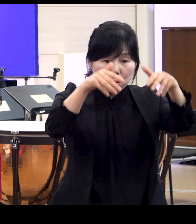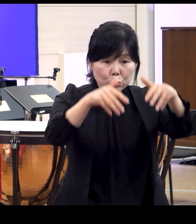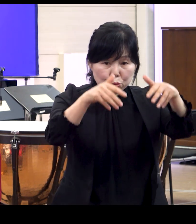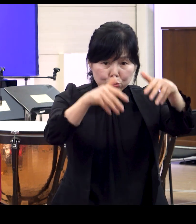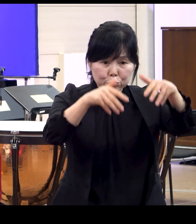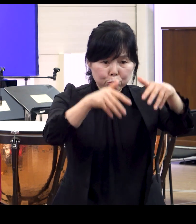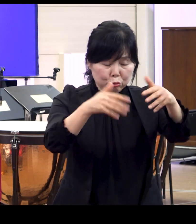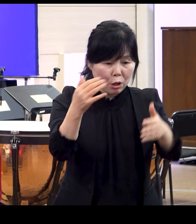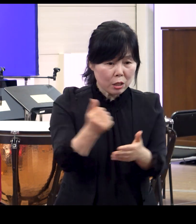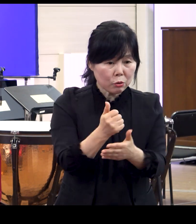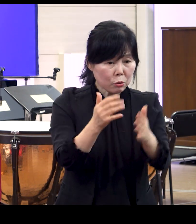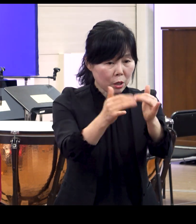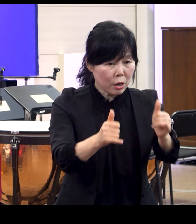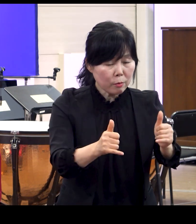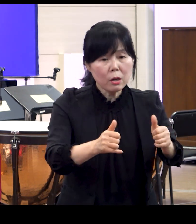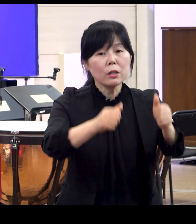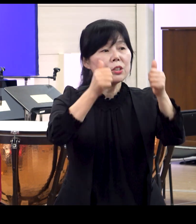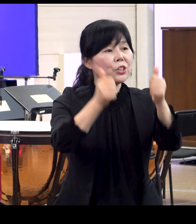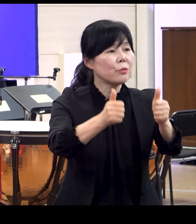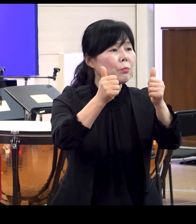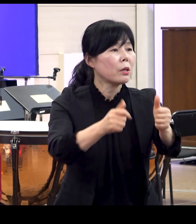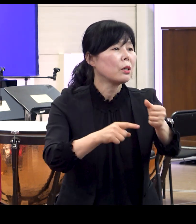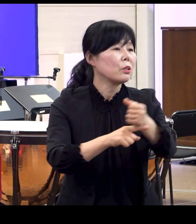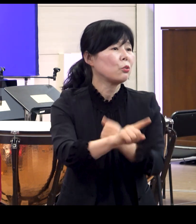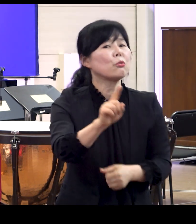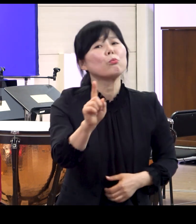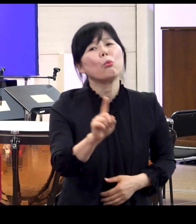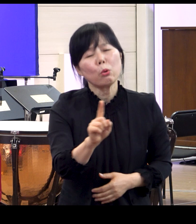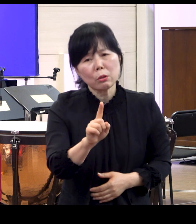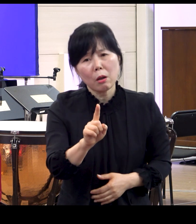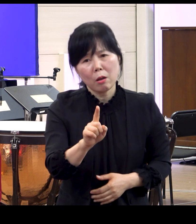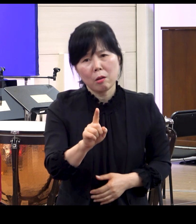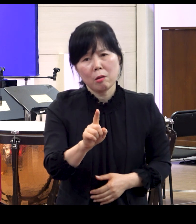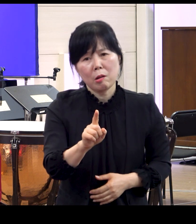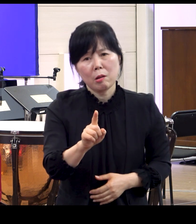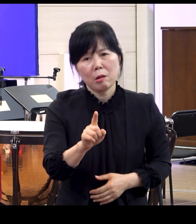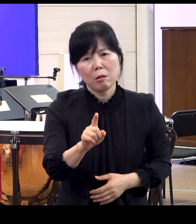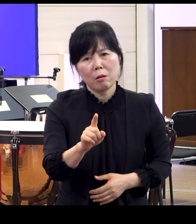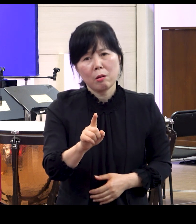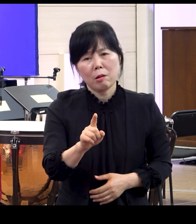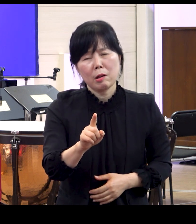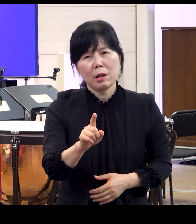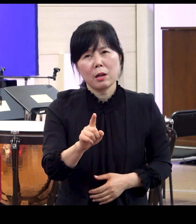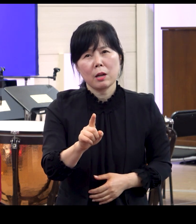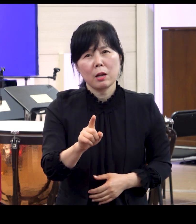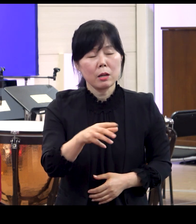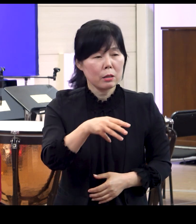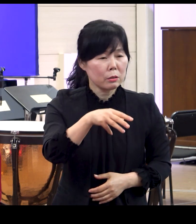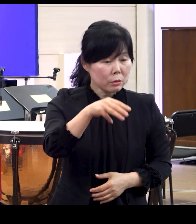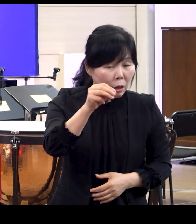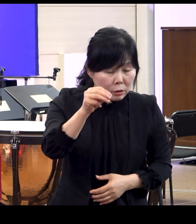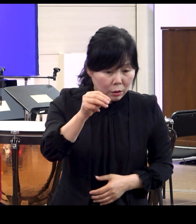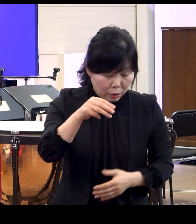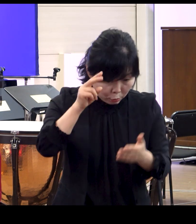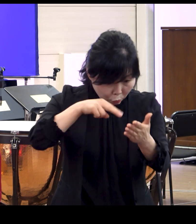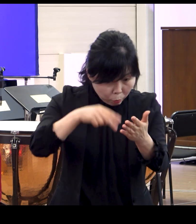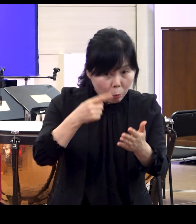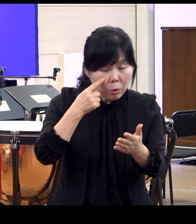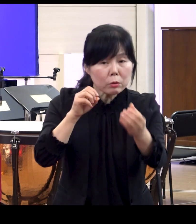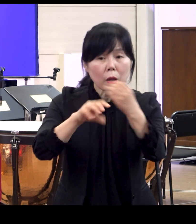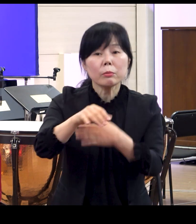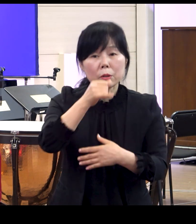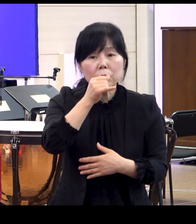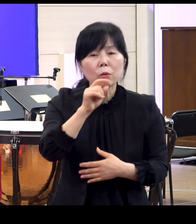그런 극단적인 어떤 행동을 왜 하셨느냐? 여러분, 성경 읽어보면 나오지만, 창세기 6장 읽어보면